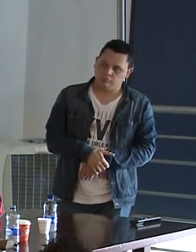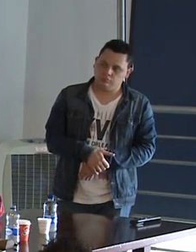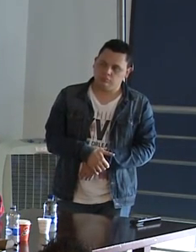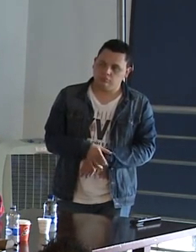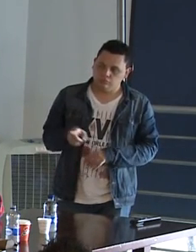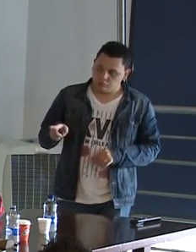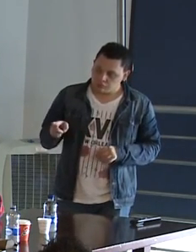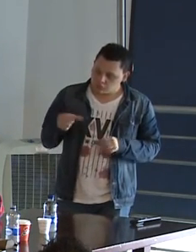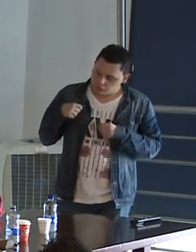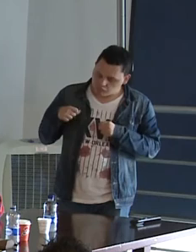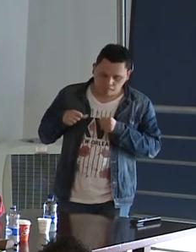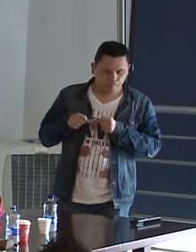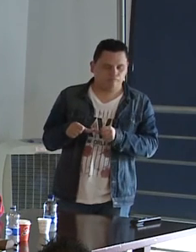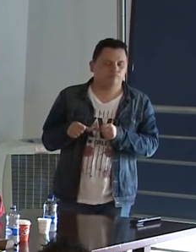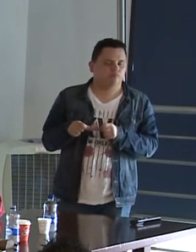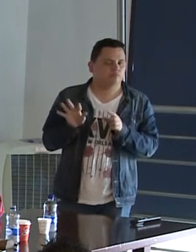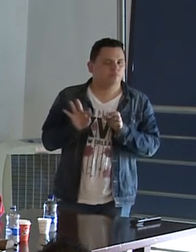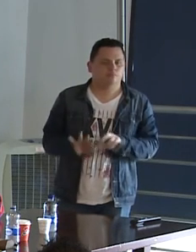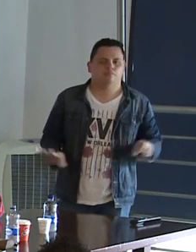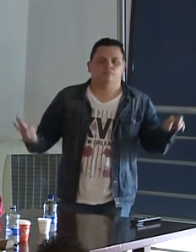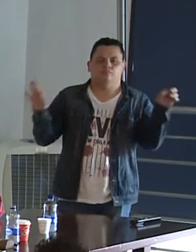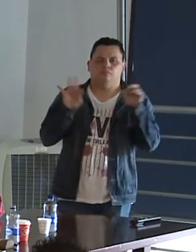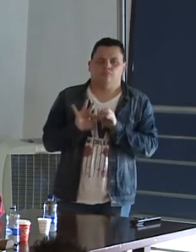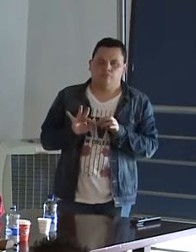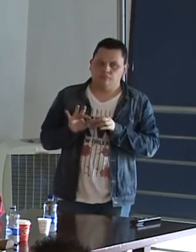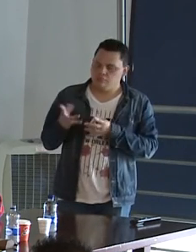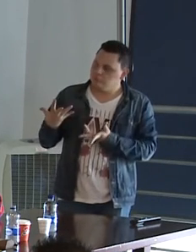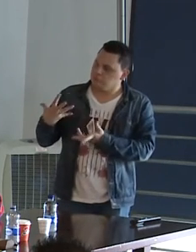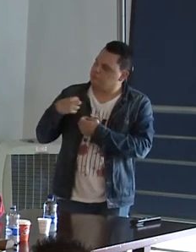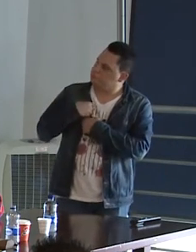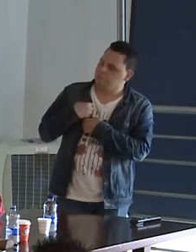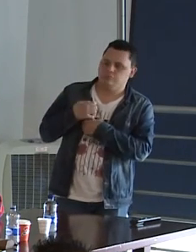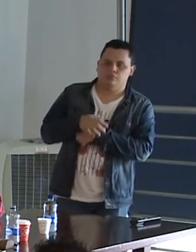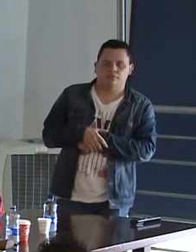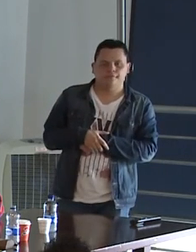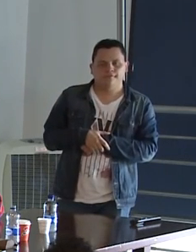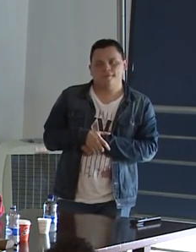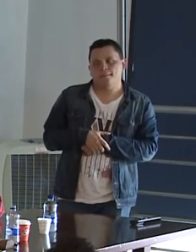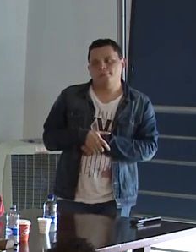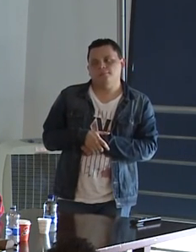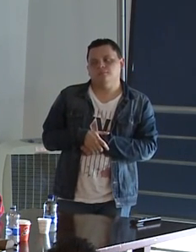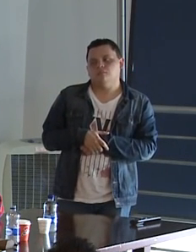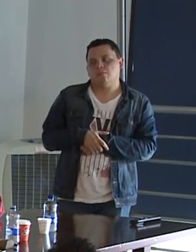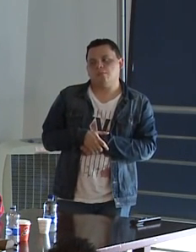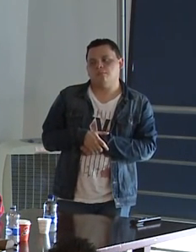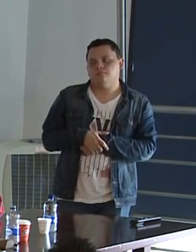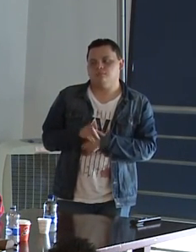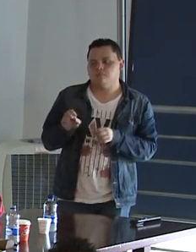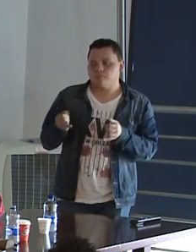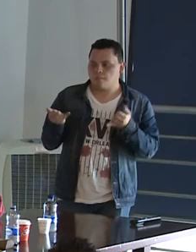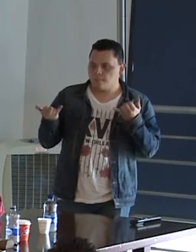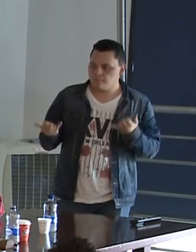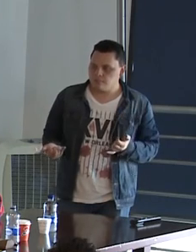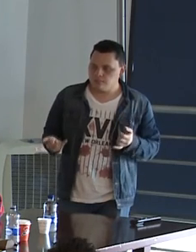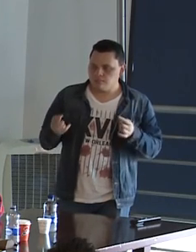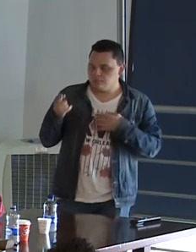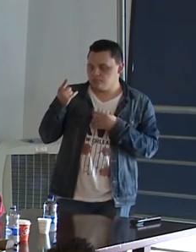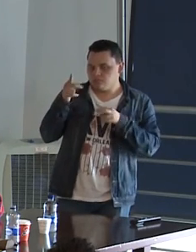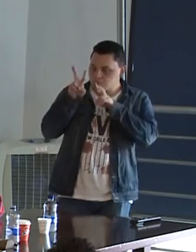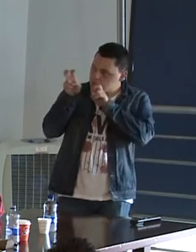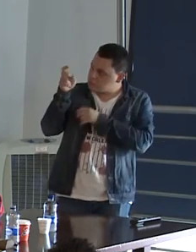Deja un legado supremamente importante y ahora que hablamos de